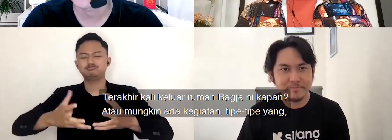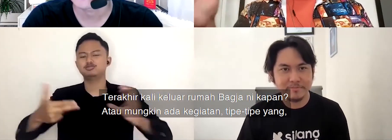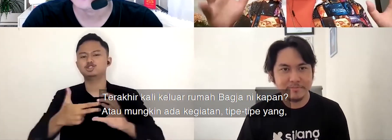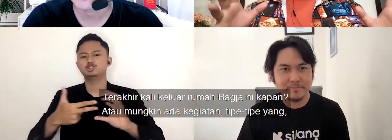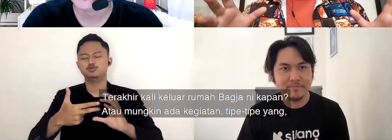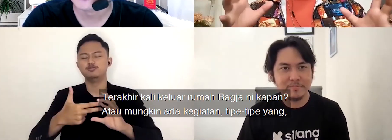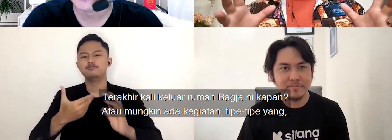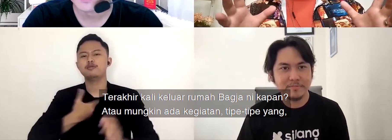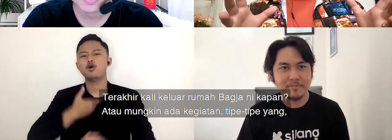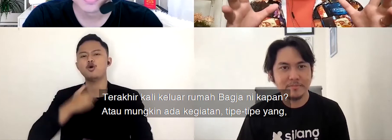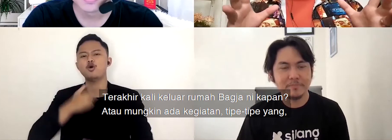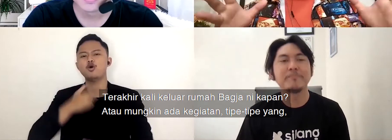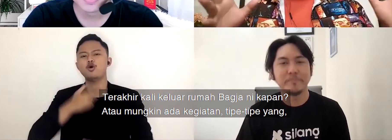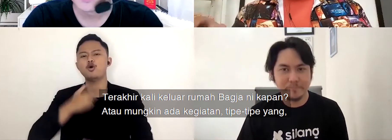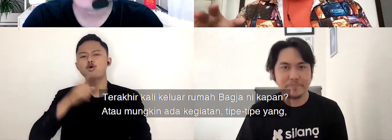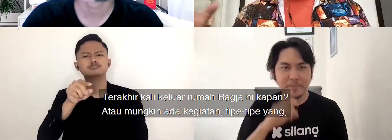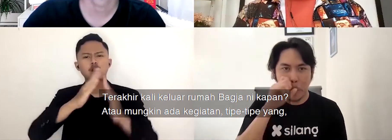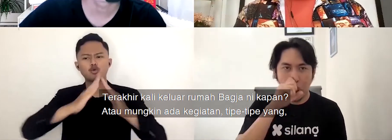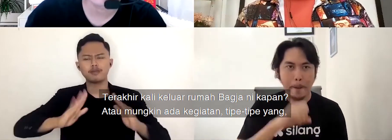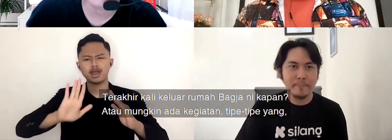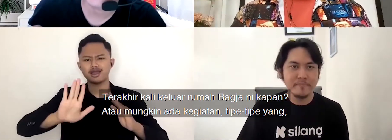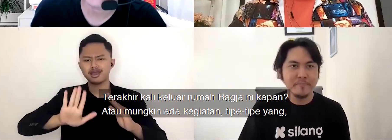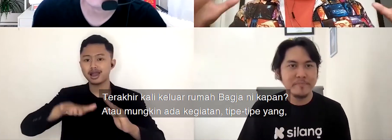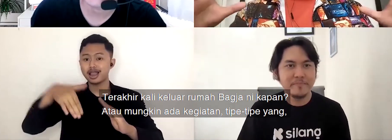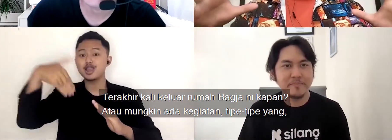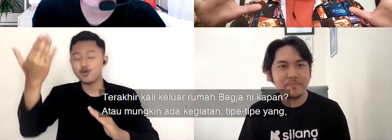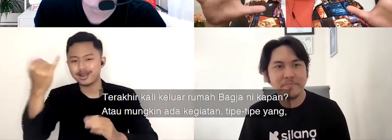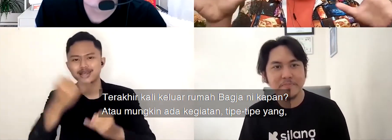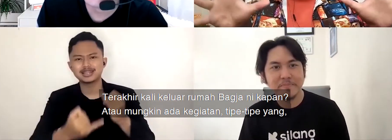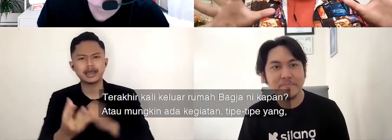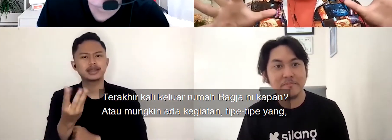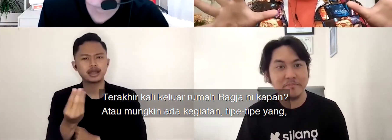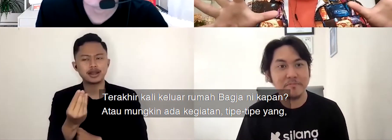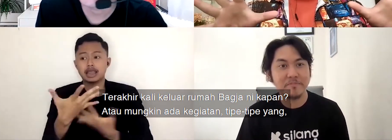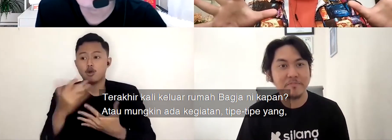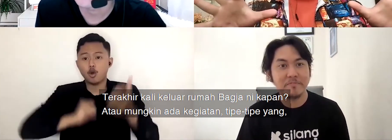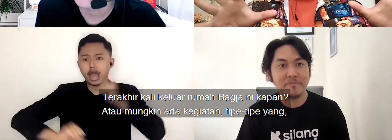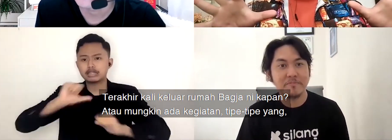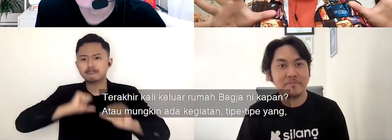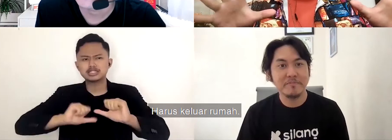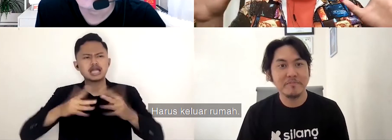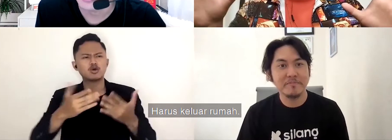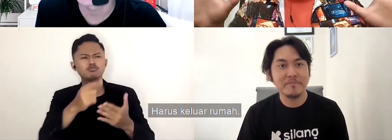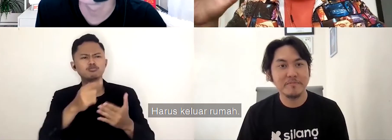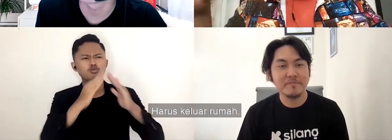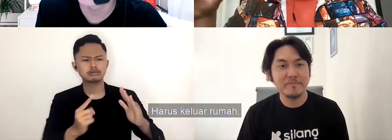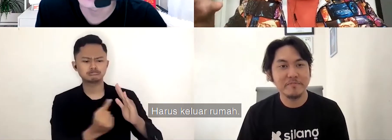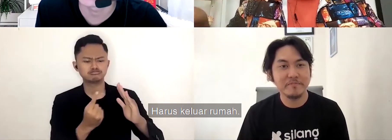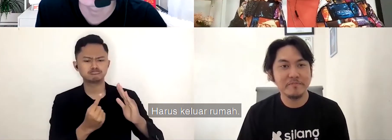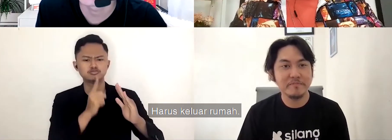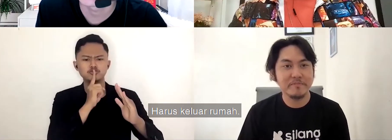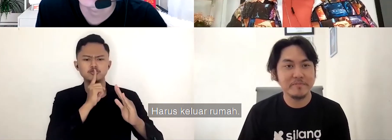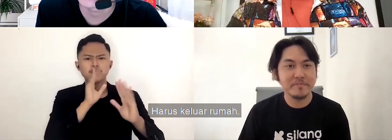terakhir kali keluar rumah Mbak Jeni Kapan atau mungkin ada kegiatan tipe-tipe yang Eh serius keluar